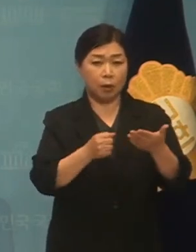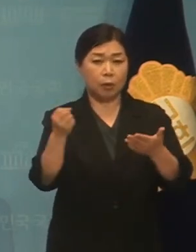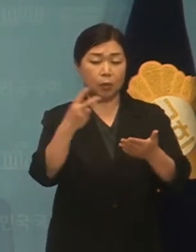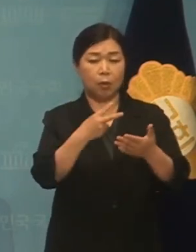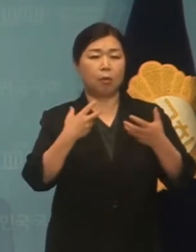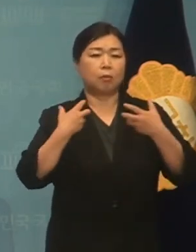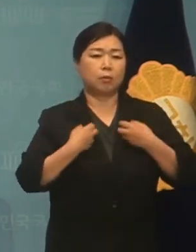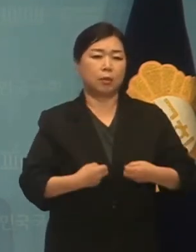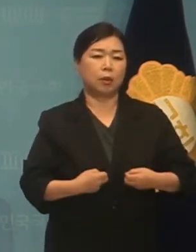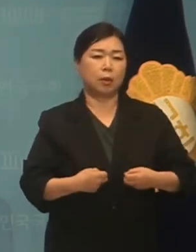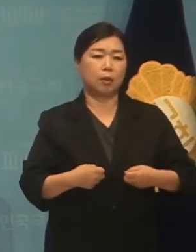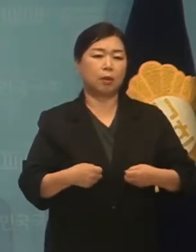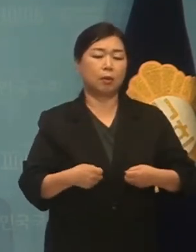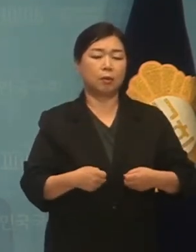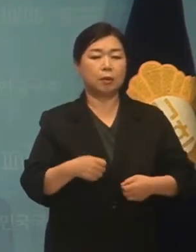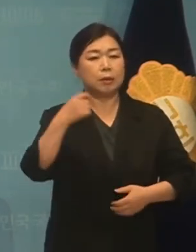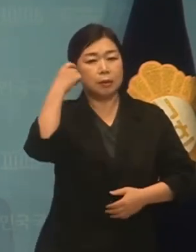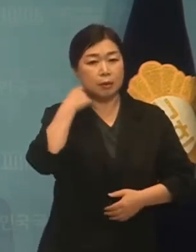있습니다.